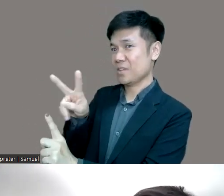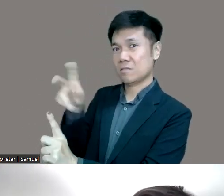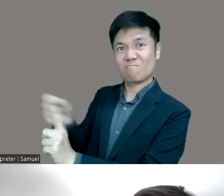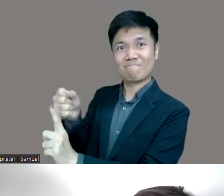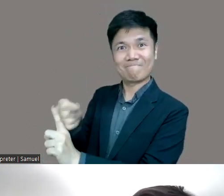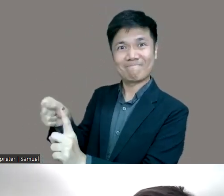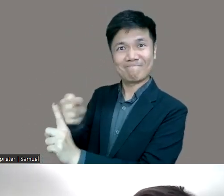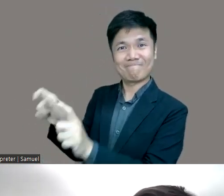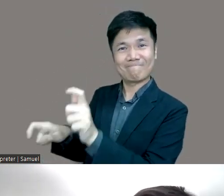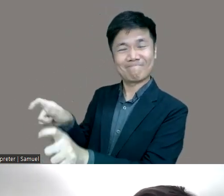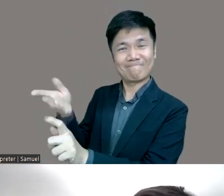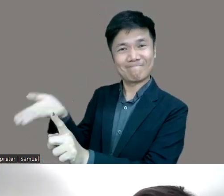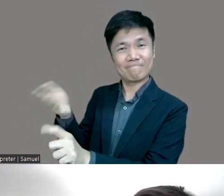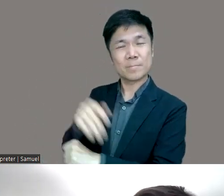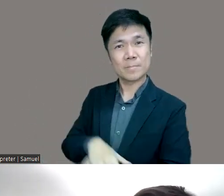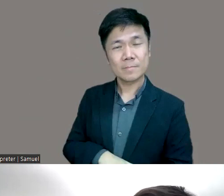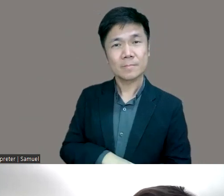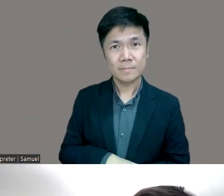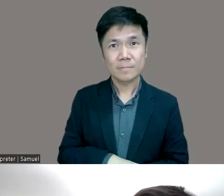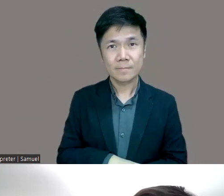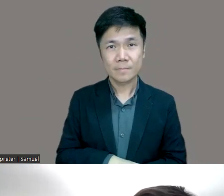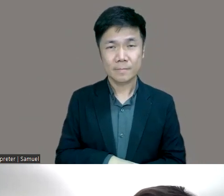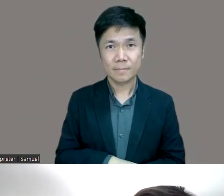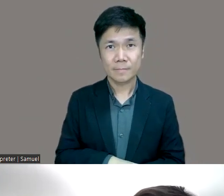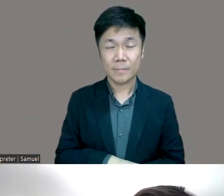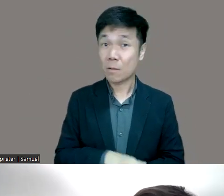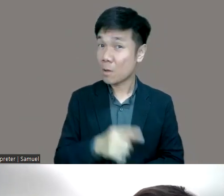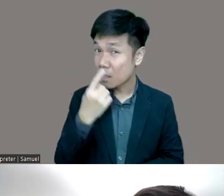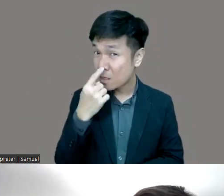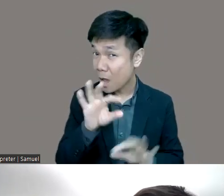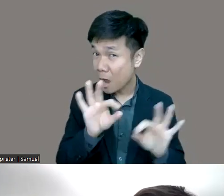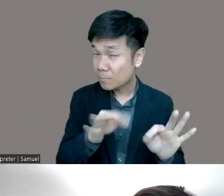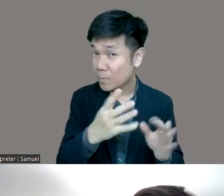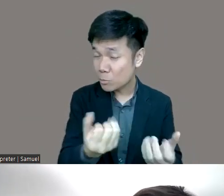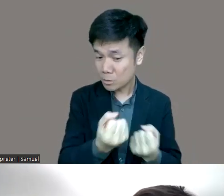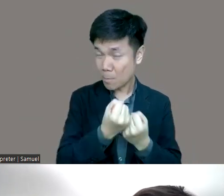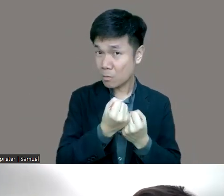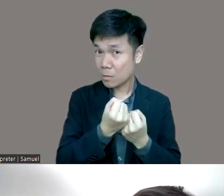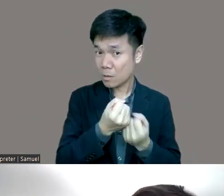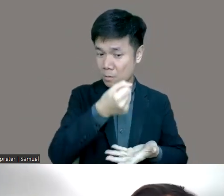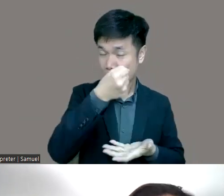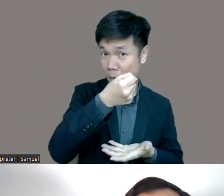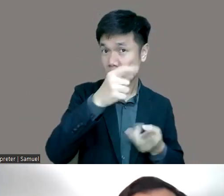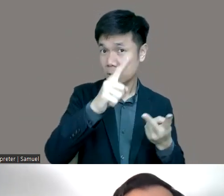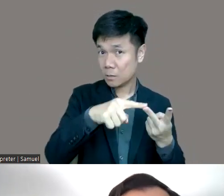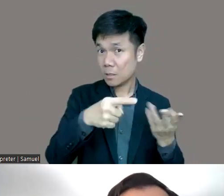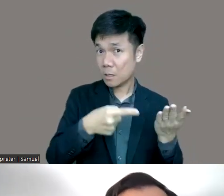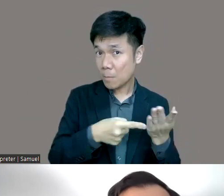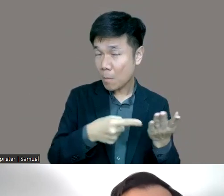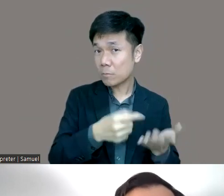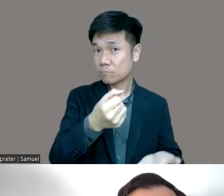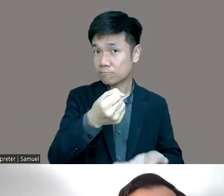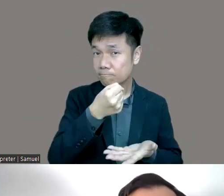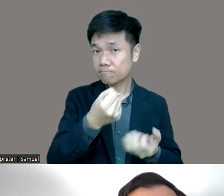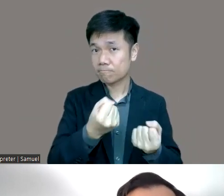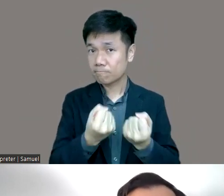souvent des victimes. Donc, je voudrais savoir, est-ce qu'il y a une possibilité d'obtenir un